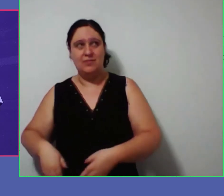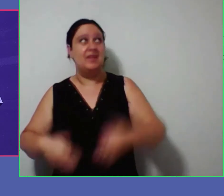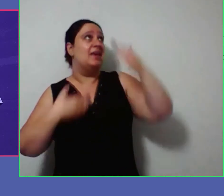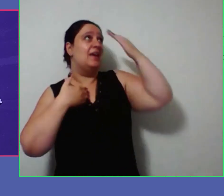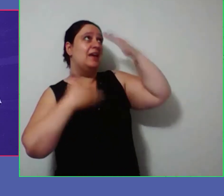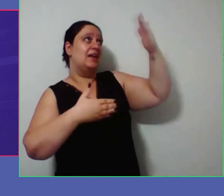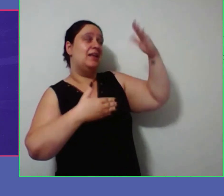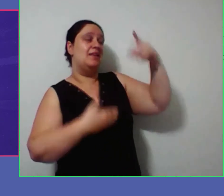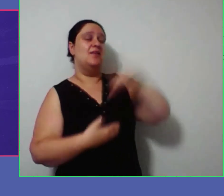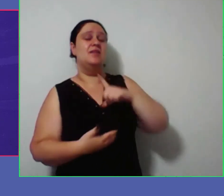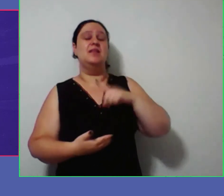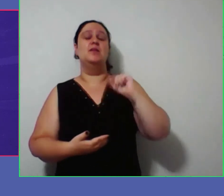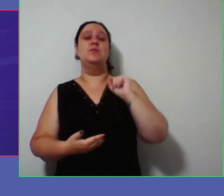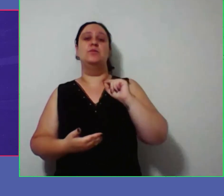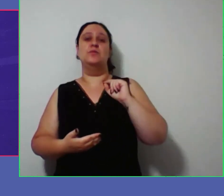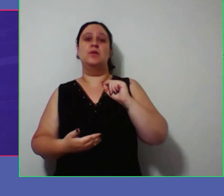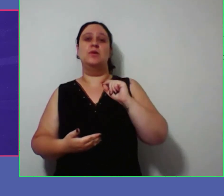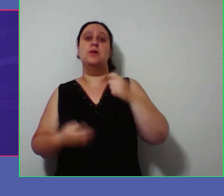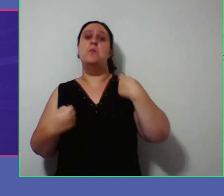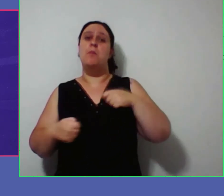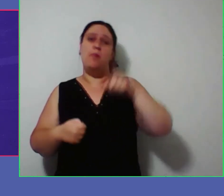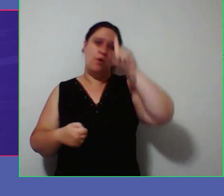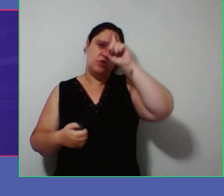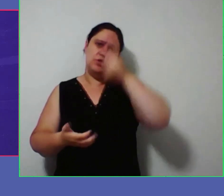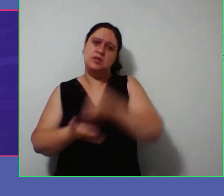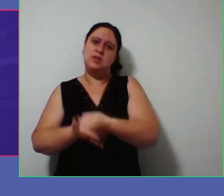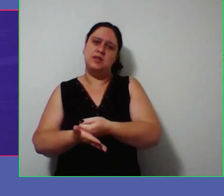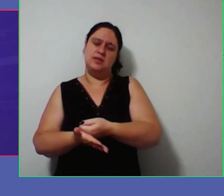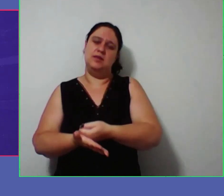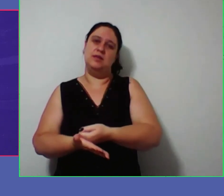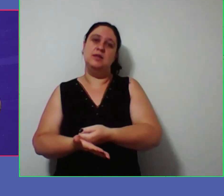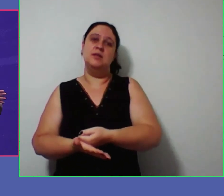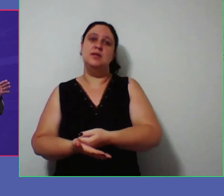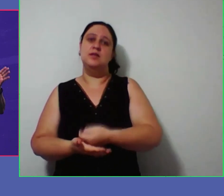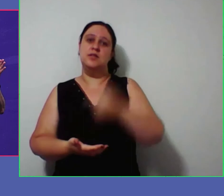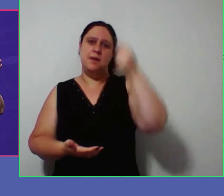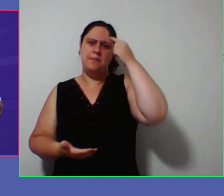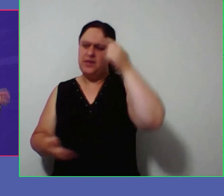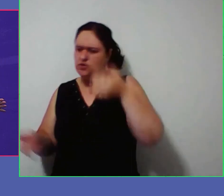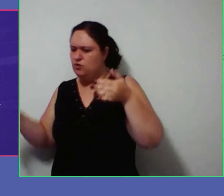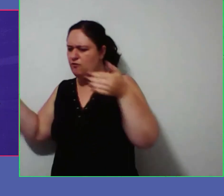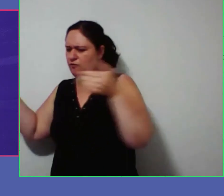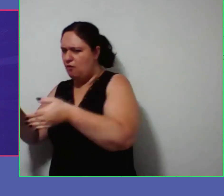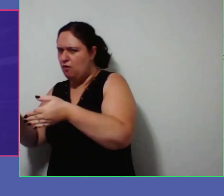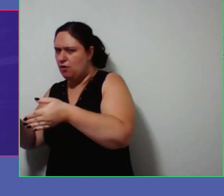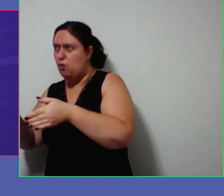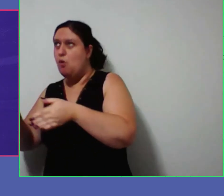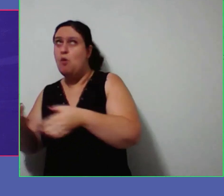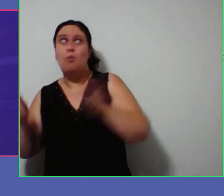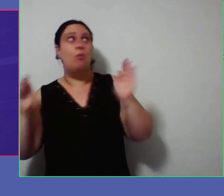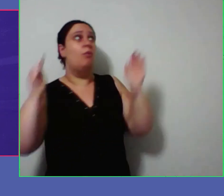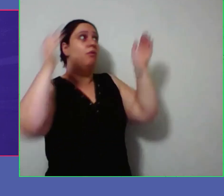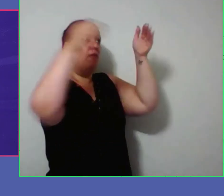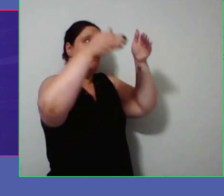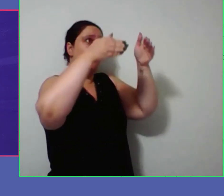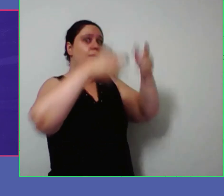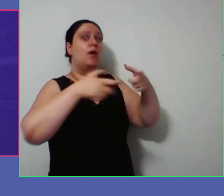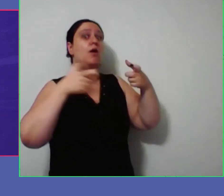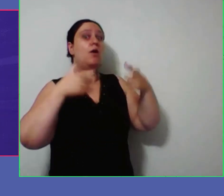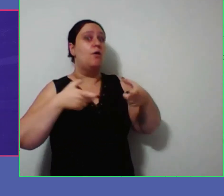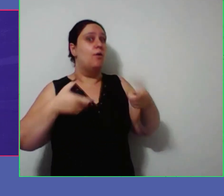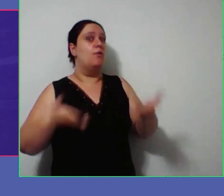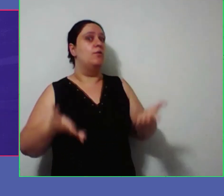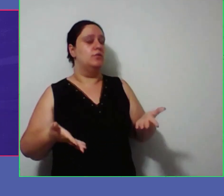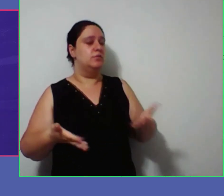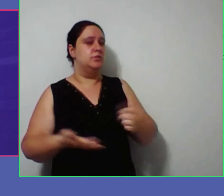de decisão, isto é, colocar nossa mente sempre no Espírito. Por isso em Colossenses 1